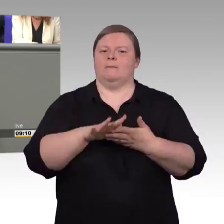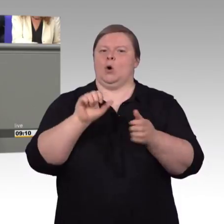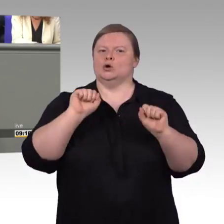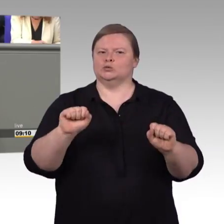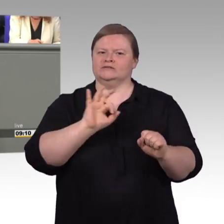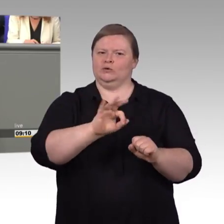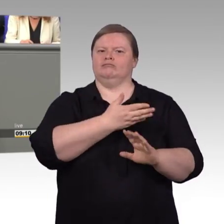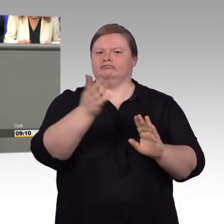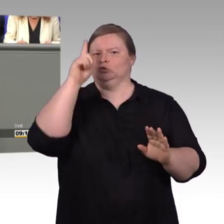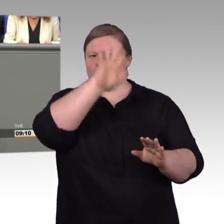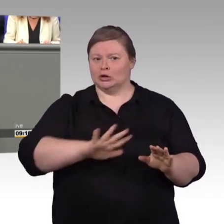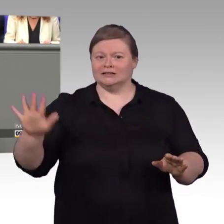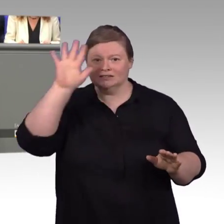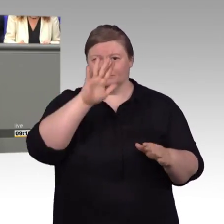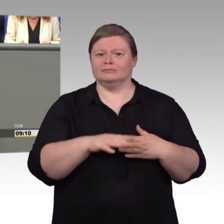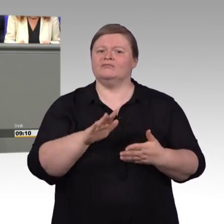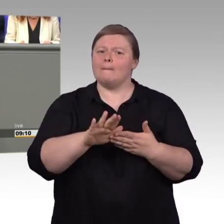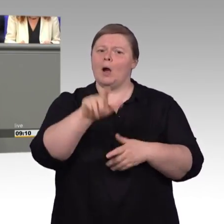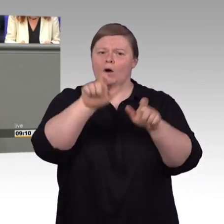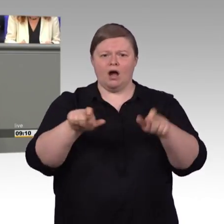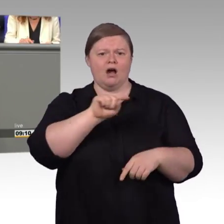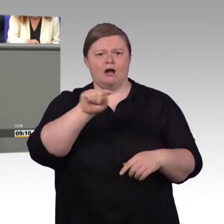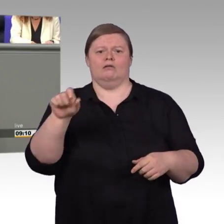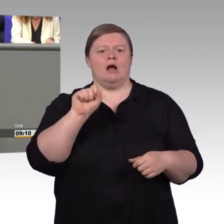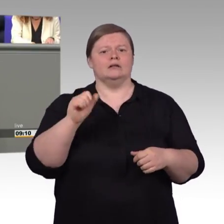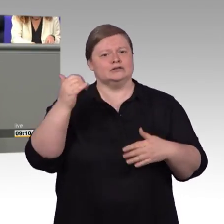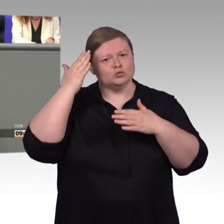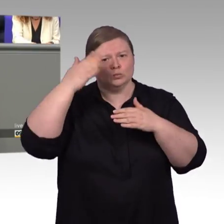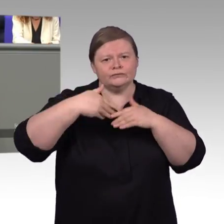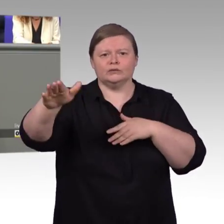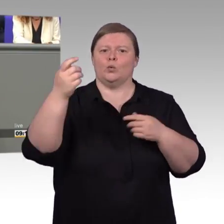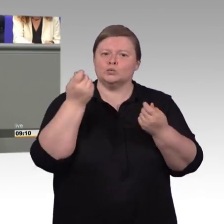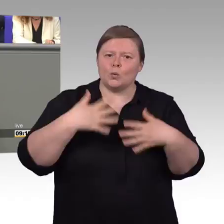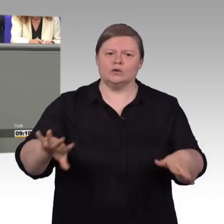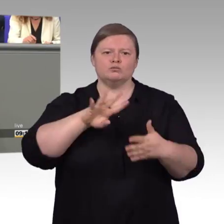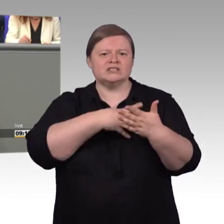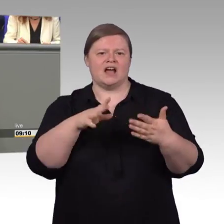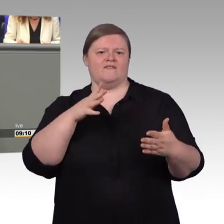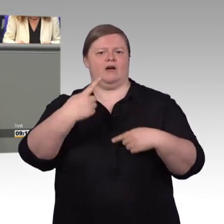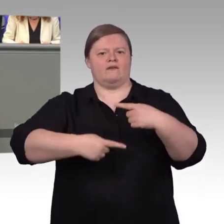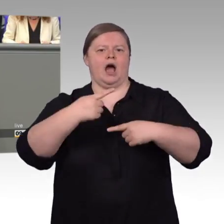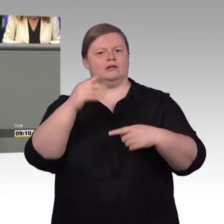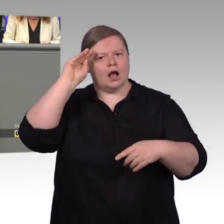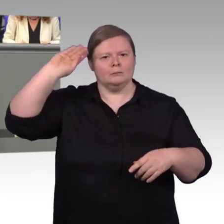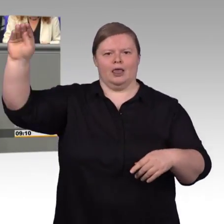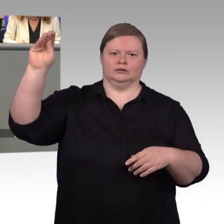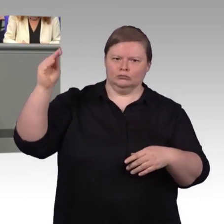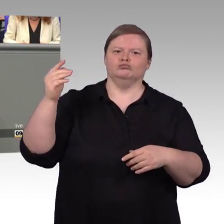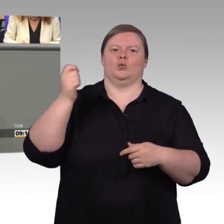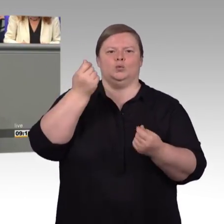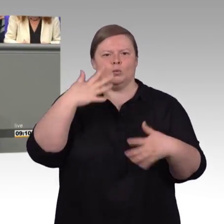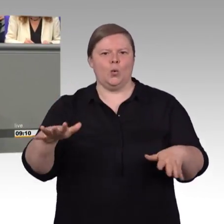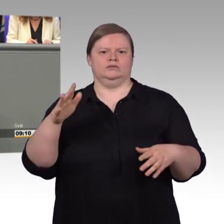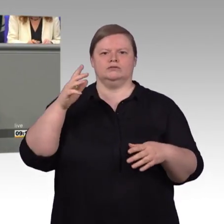Musterverfahren zugunsten des Verbrauchers aus, dann kann etwa ein betrogener Autokäufer mit diesem für ihn günstigen Prozessergebnis seinen